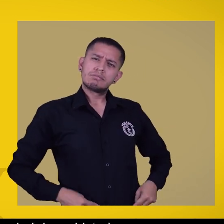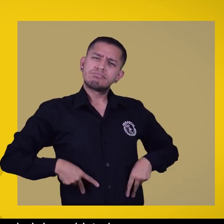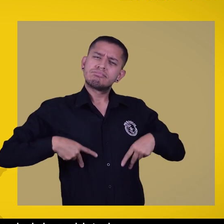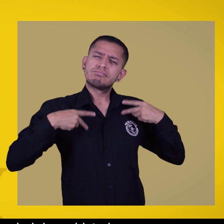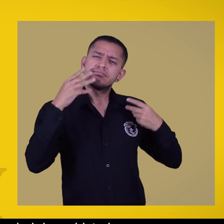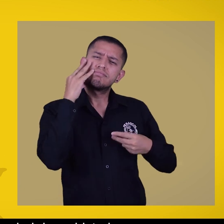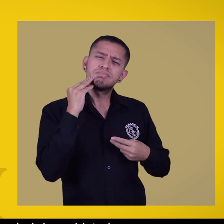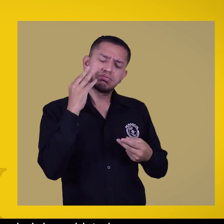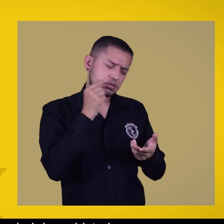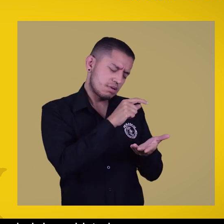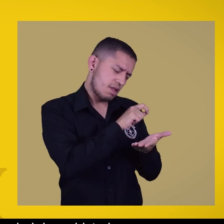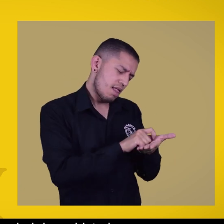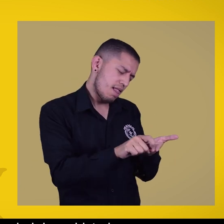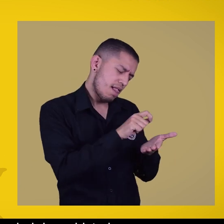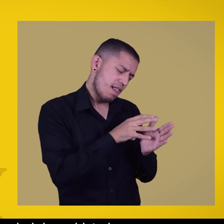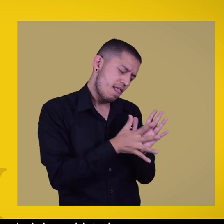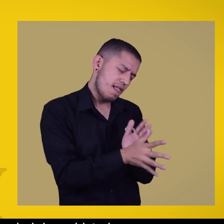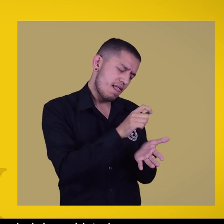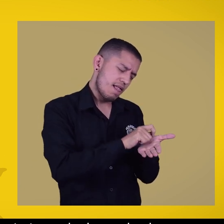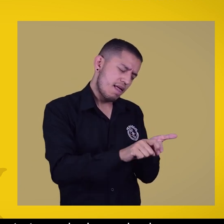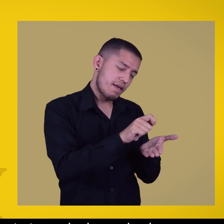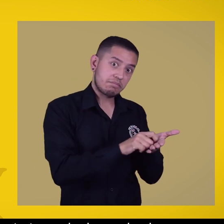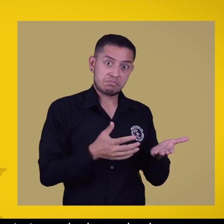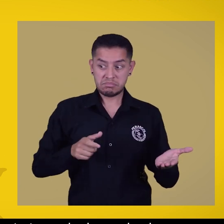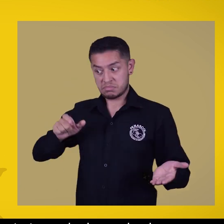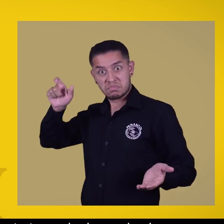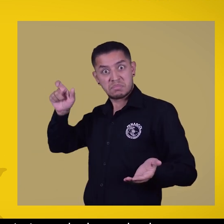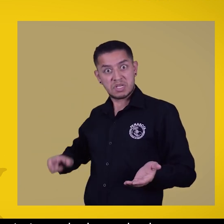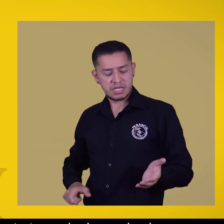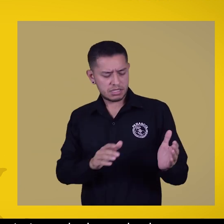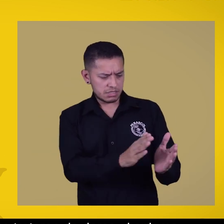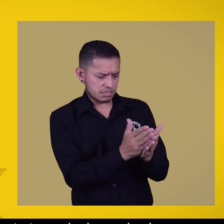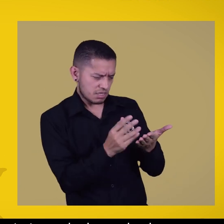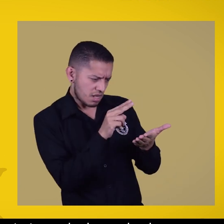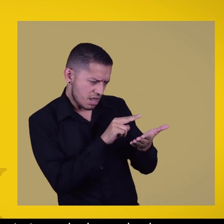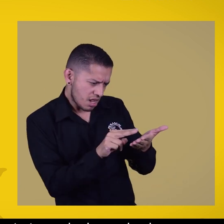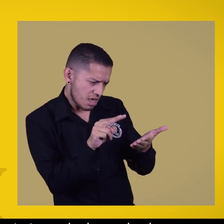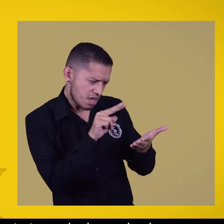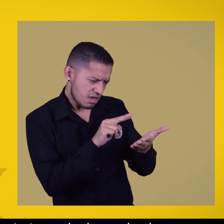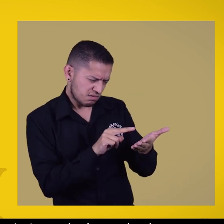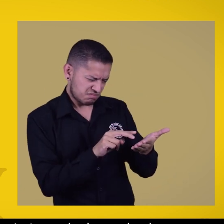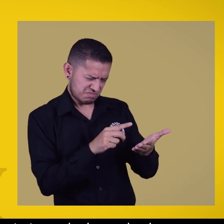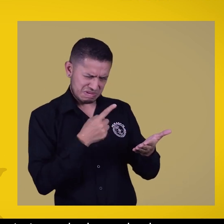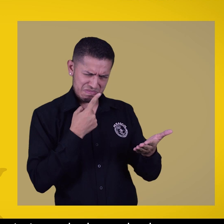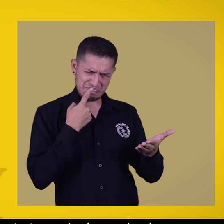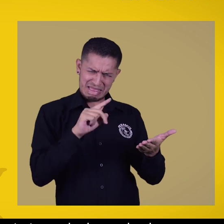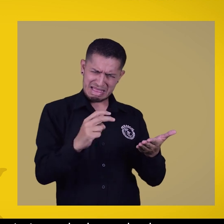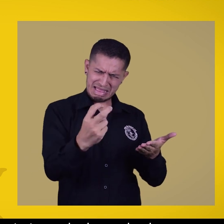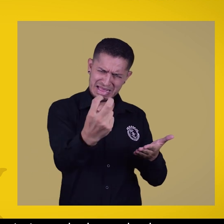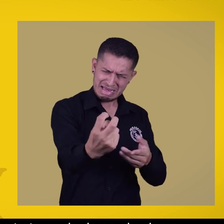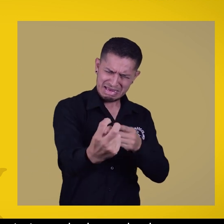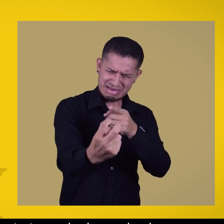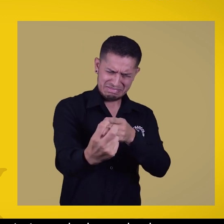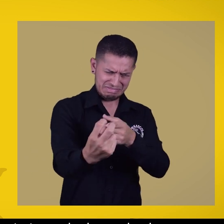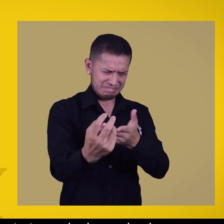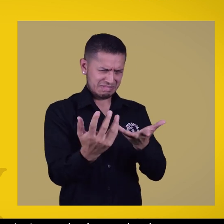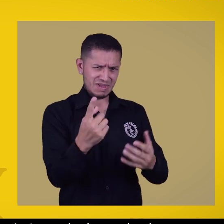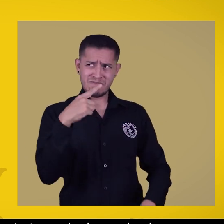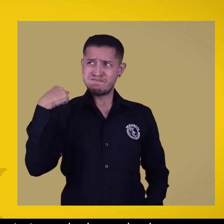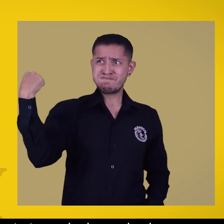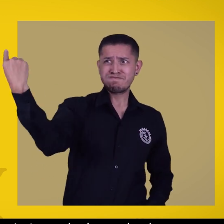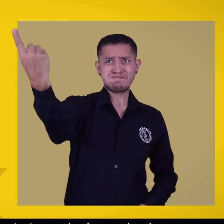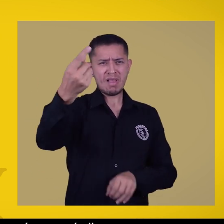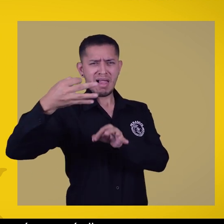entonces, se pudo conocer la verdad de su historia. Entre muchas explicaciones que trataron de darse al